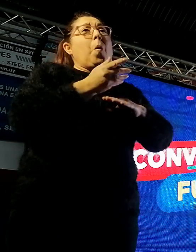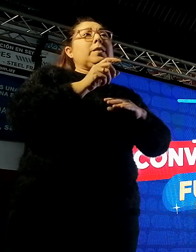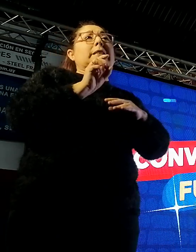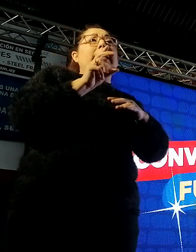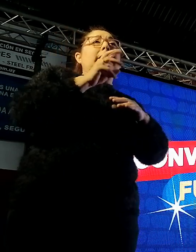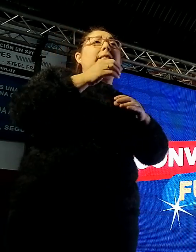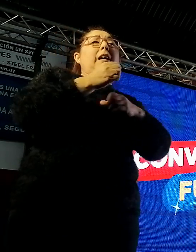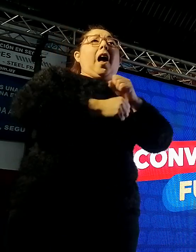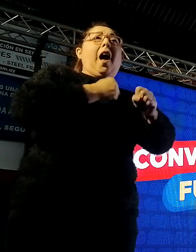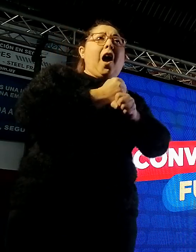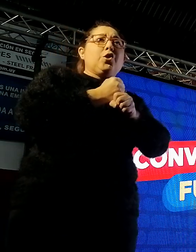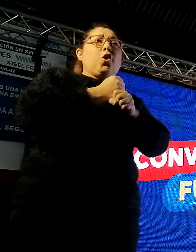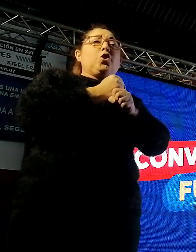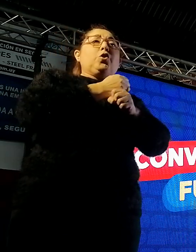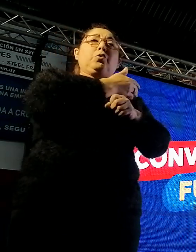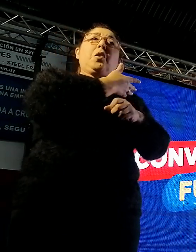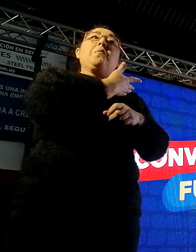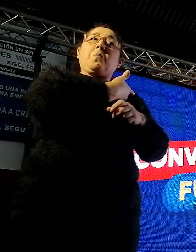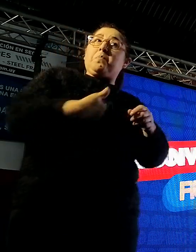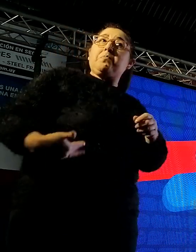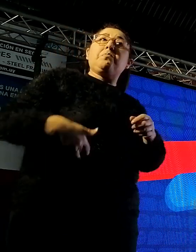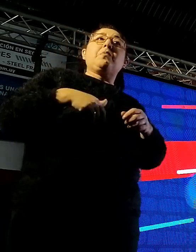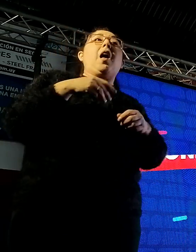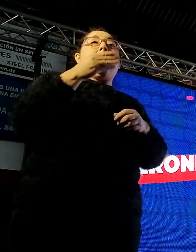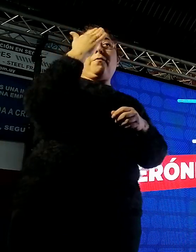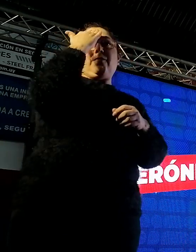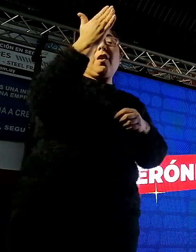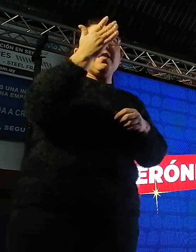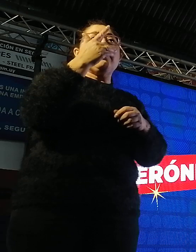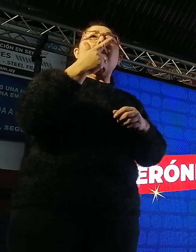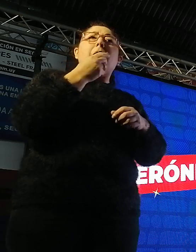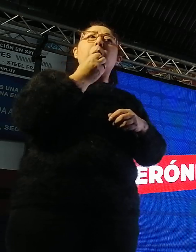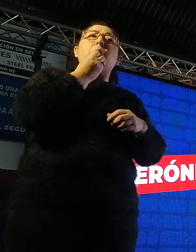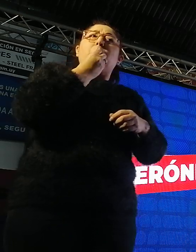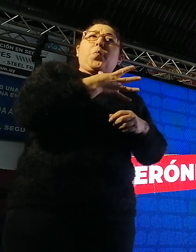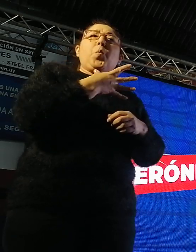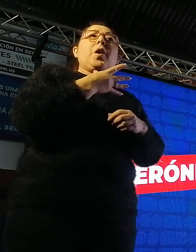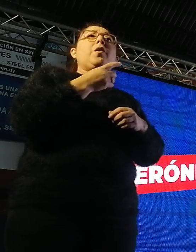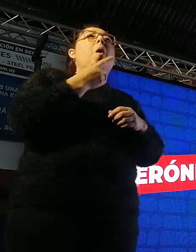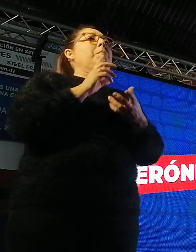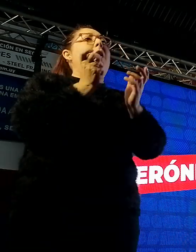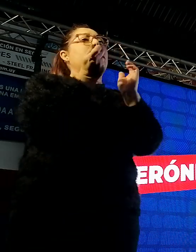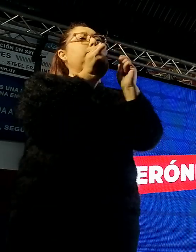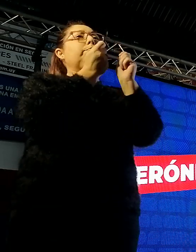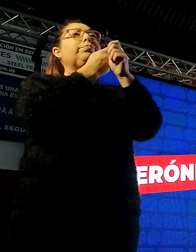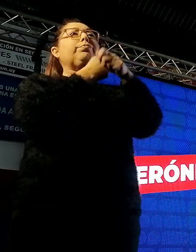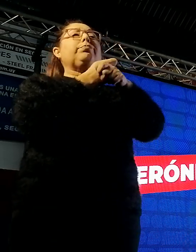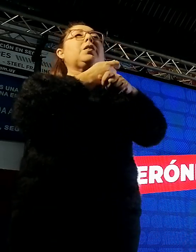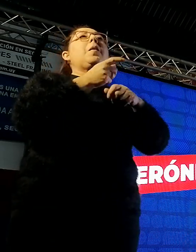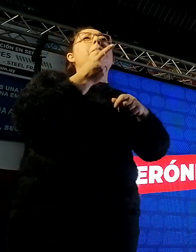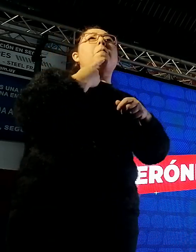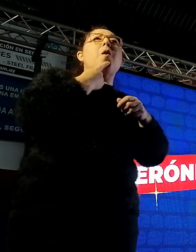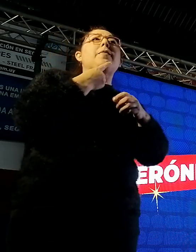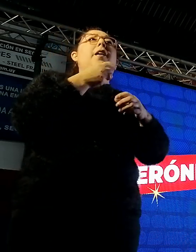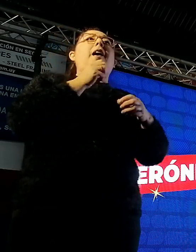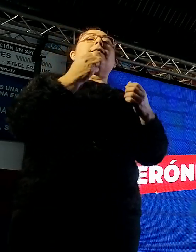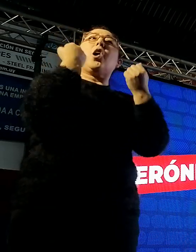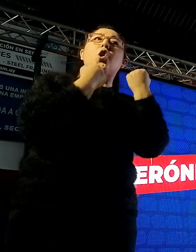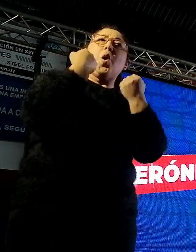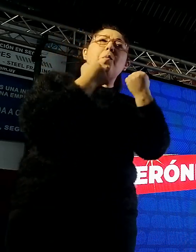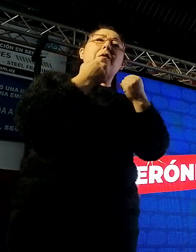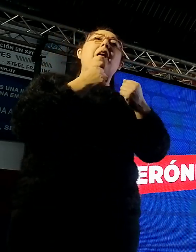gobierno de izquierda el gobierno más exitoso de América Latina en cuanto a transformaciones sociales políticas y económicas después de haber